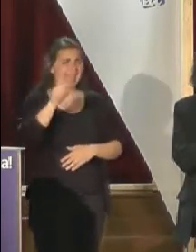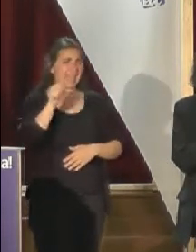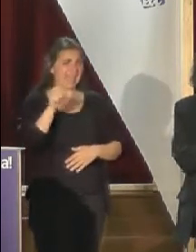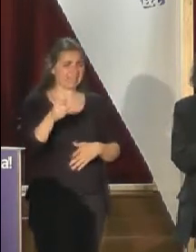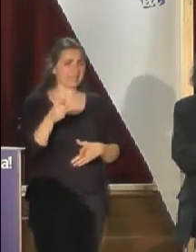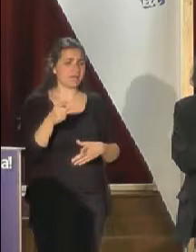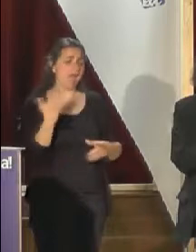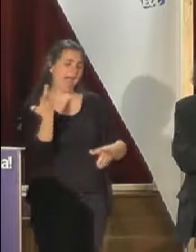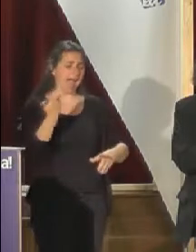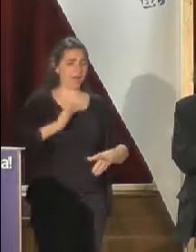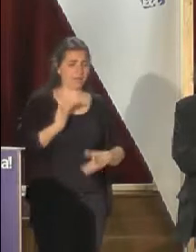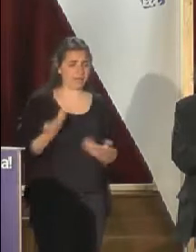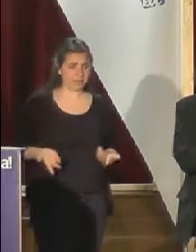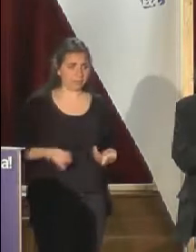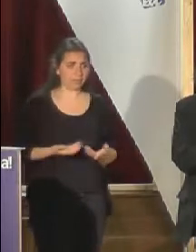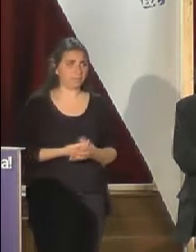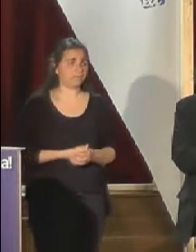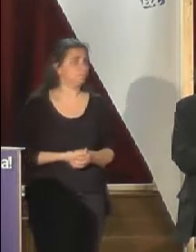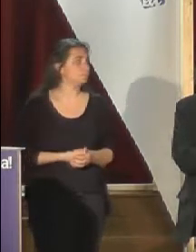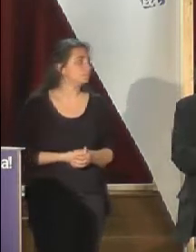Manda truco.